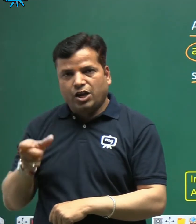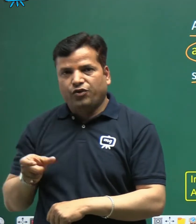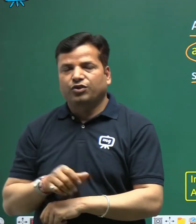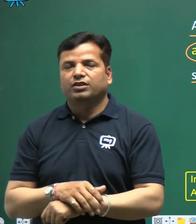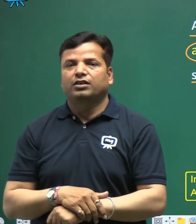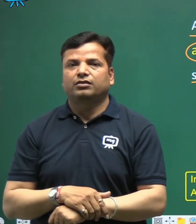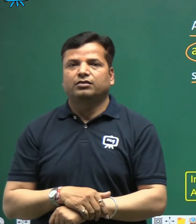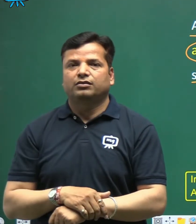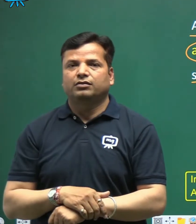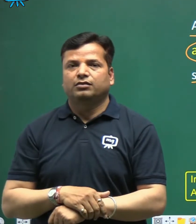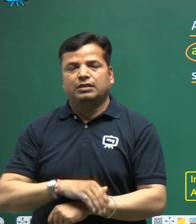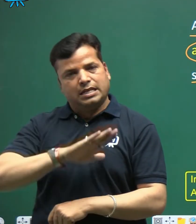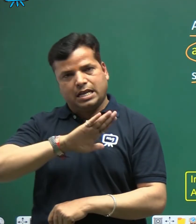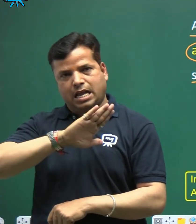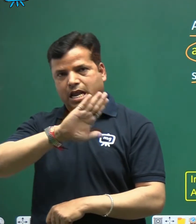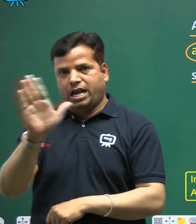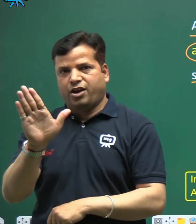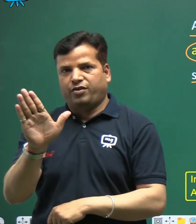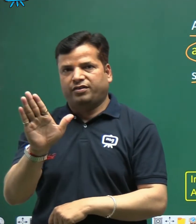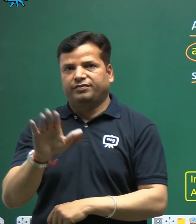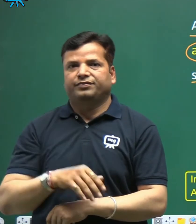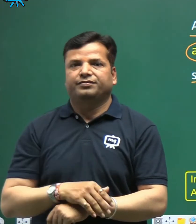refusal, इनकार,